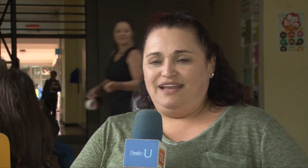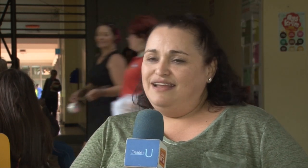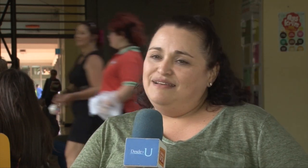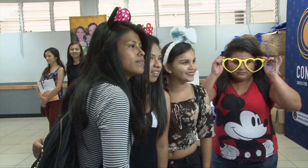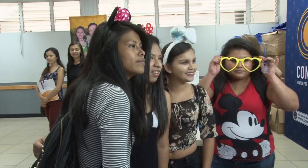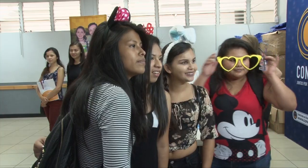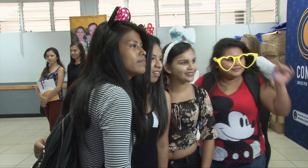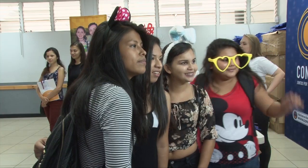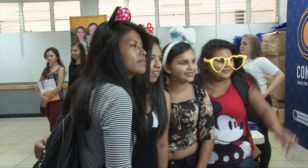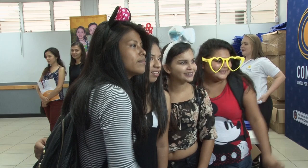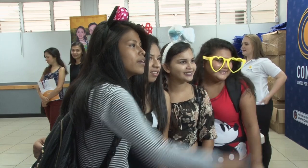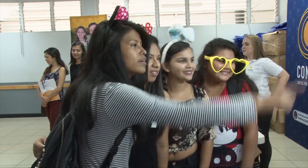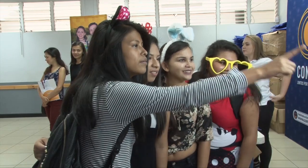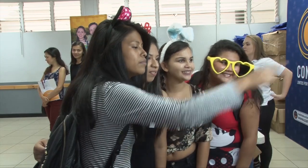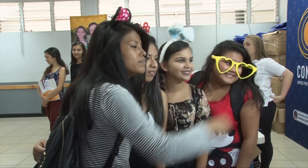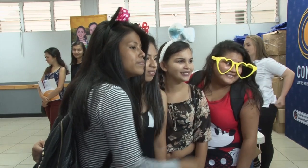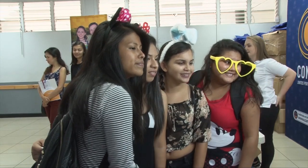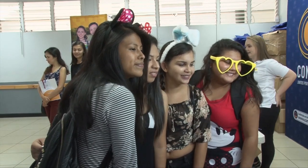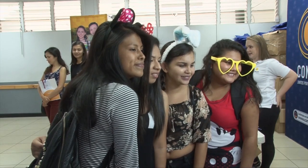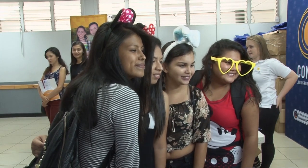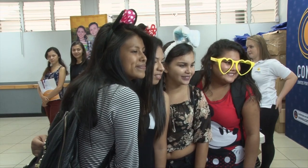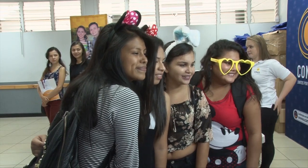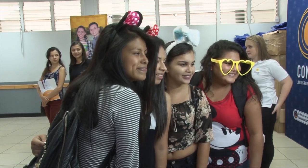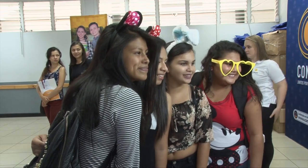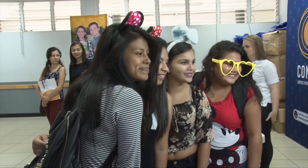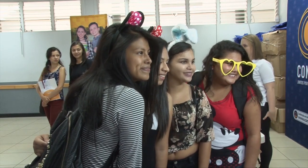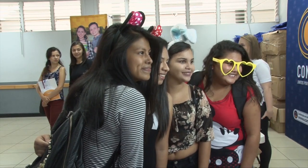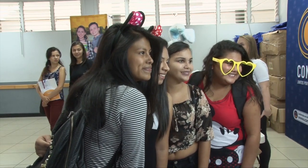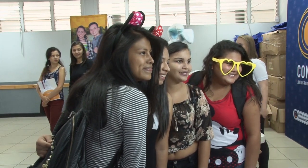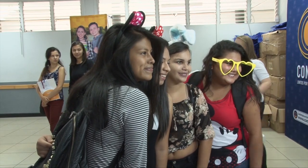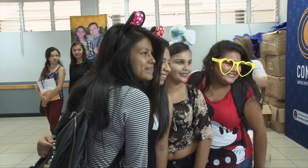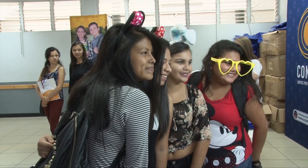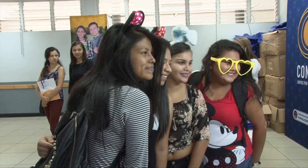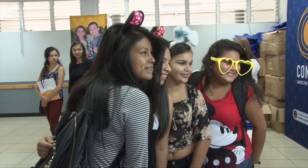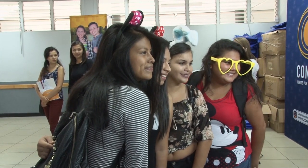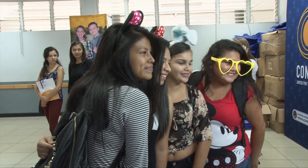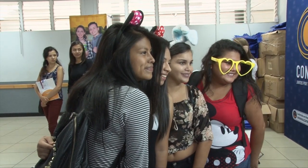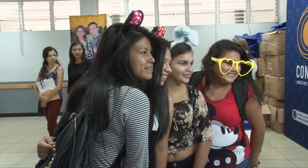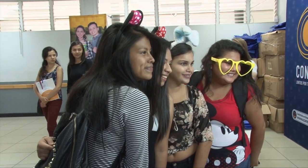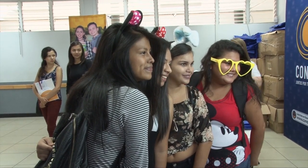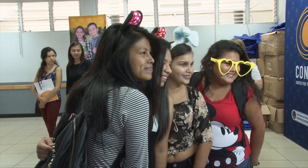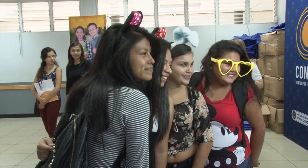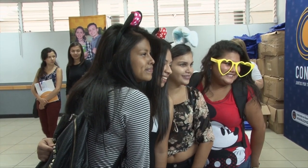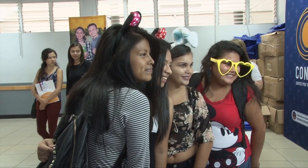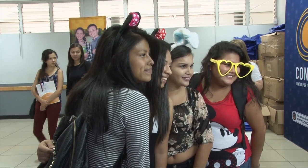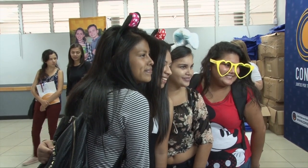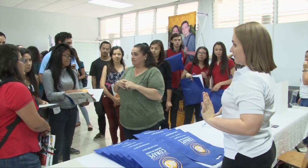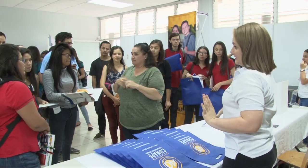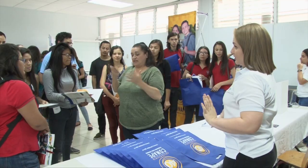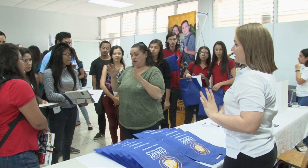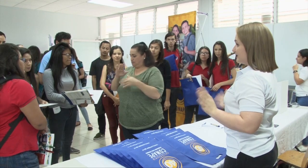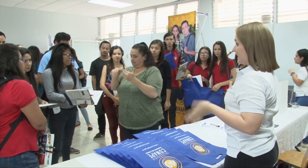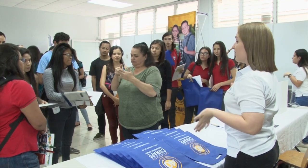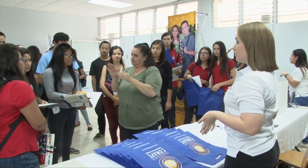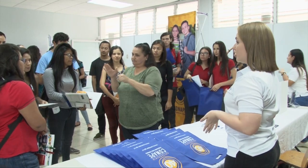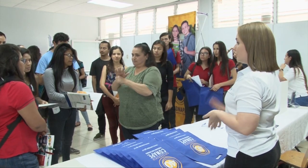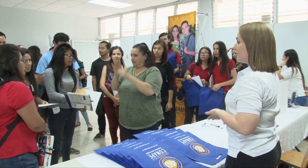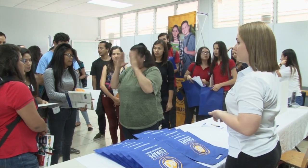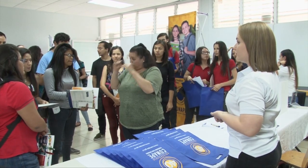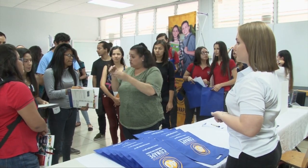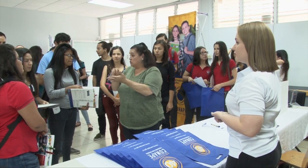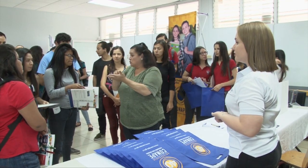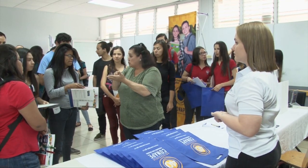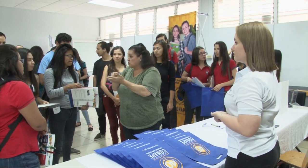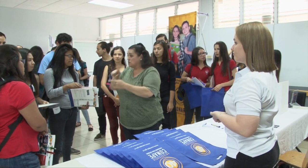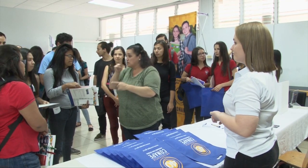intelectual para mí eso es muy importante con estas acciones la ugr apoya y fortalece la inclusividad a través de espacios educativos